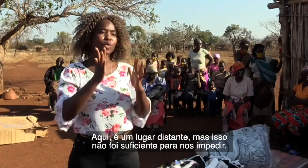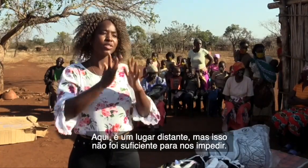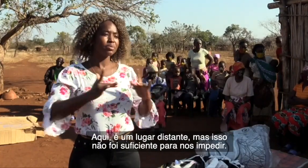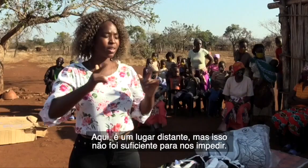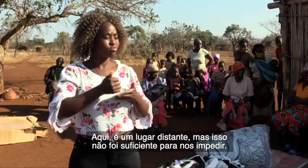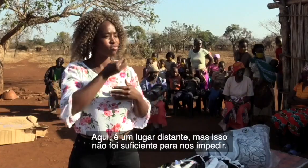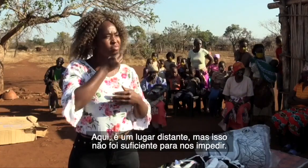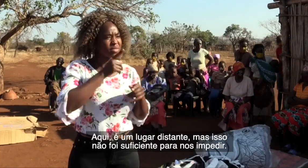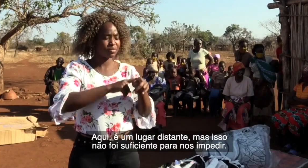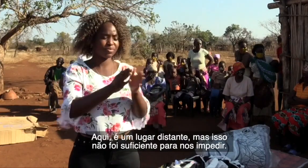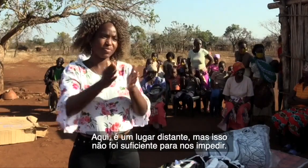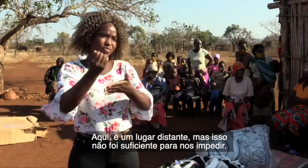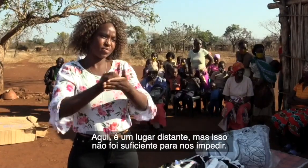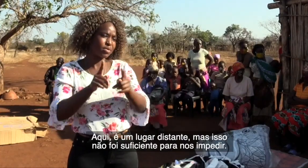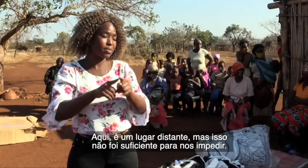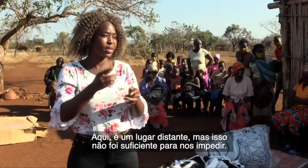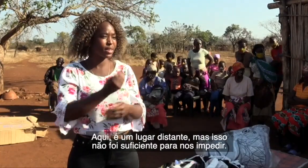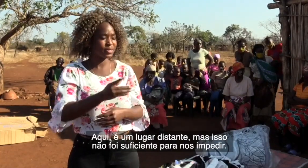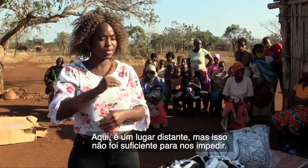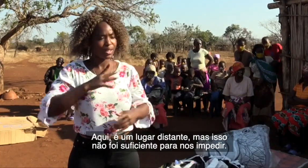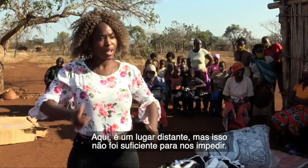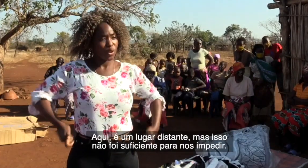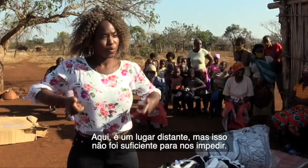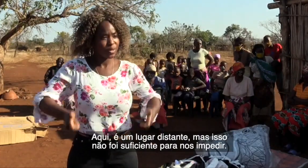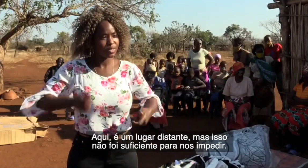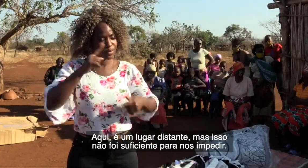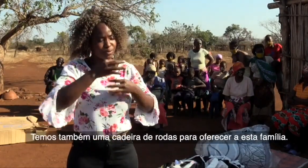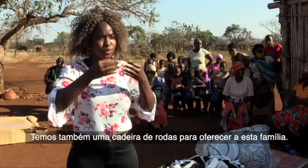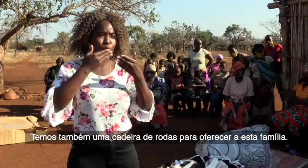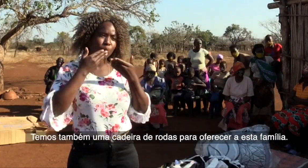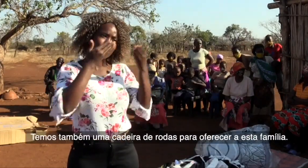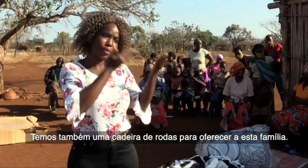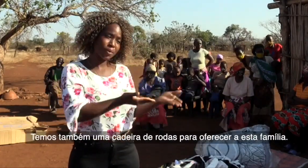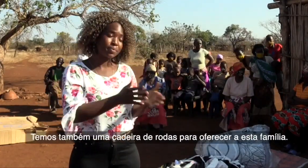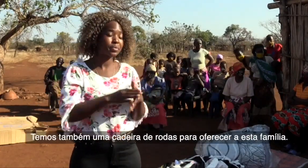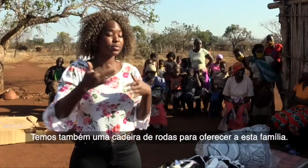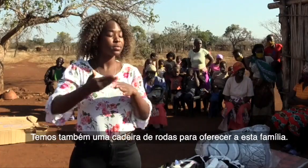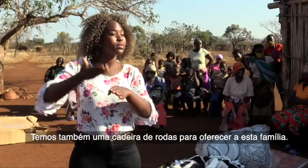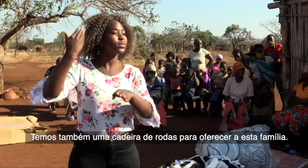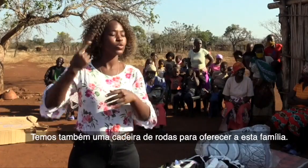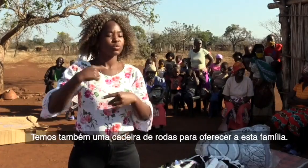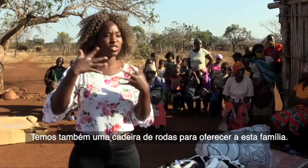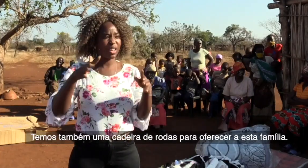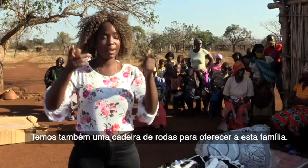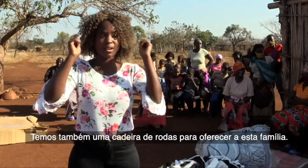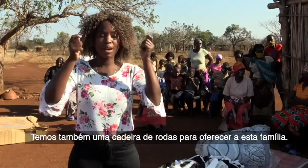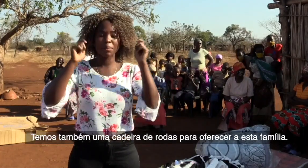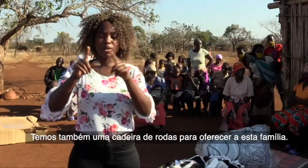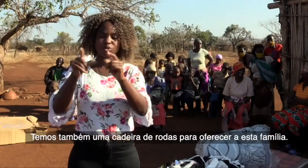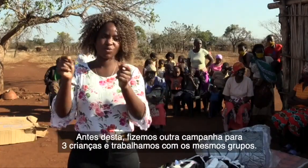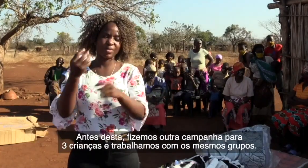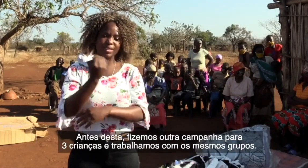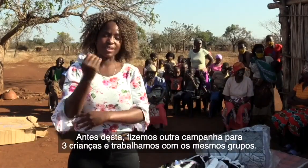oferecer à família, que é para conseguir também consumir, tanto aqui temos uma cadeira de roda, que é para oferecermos também a esta